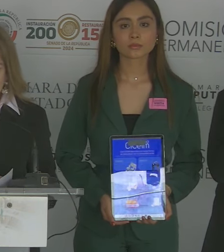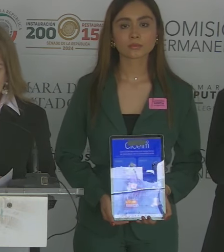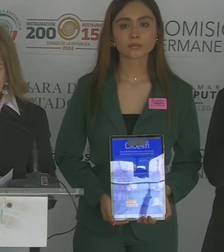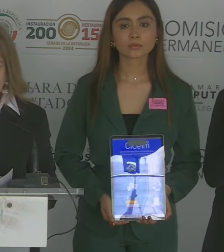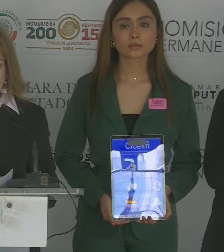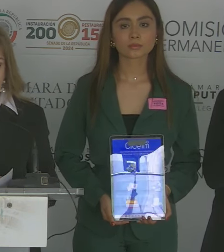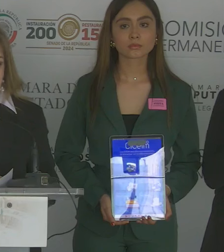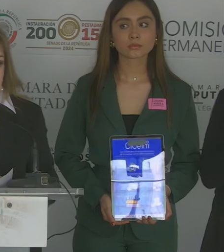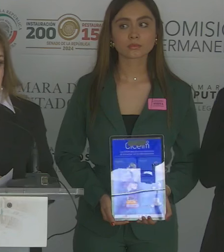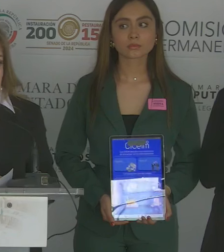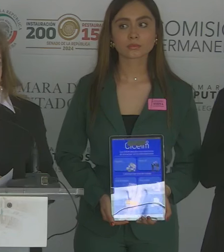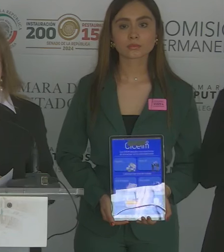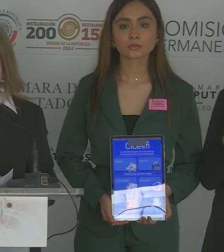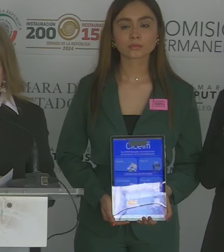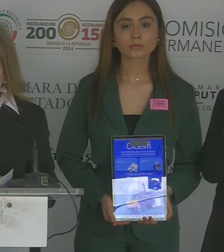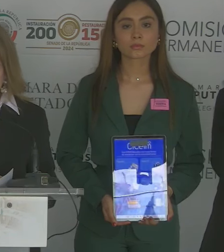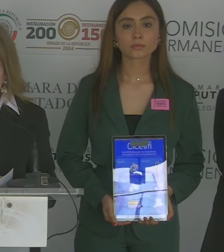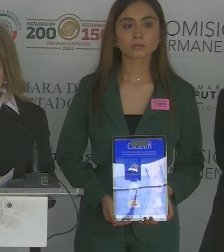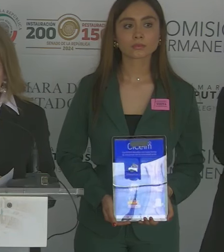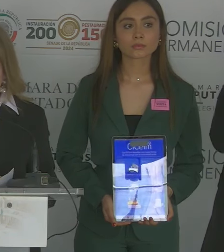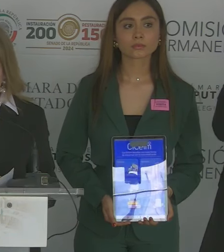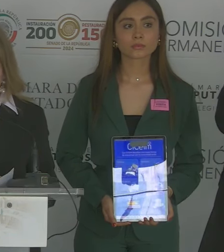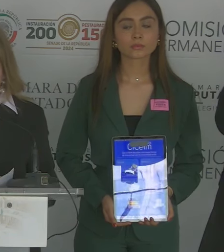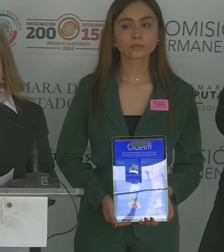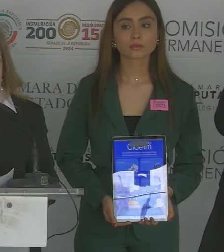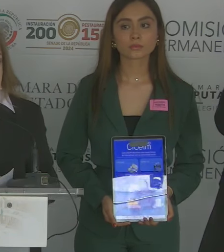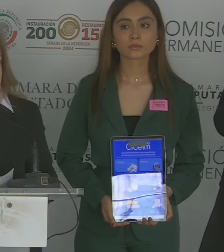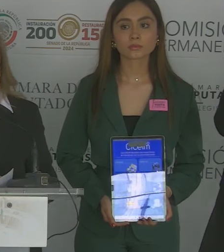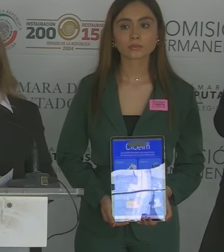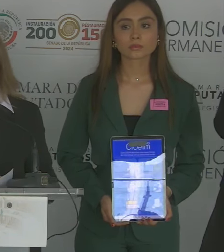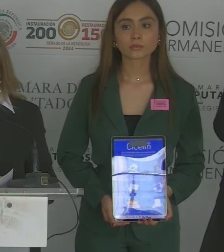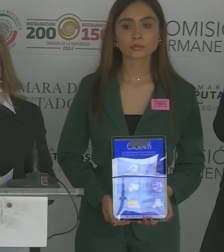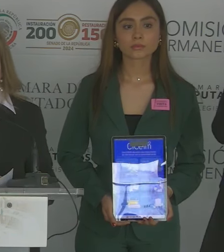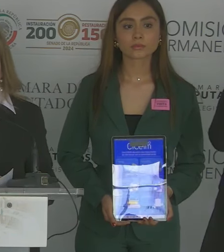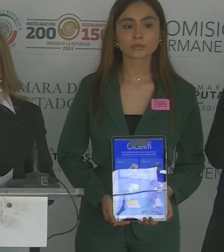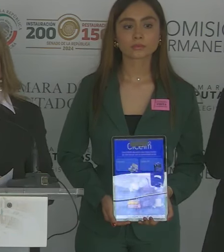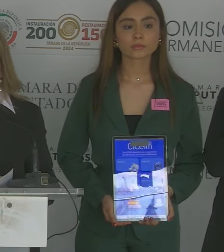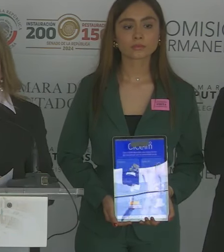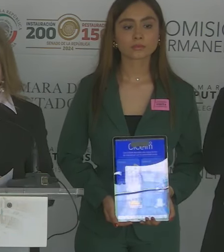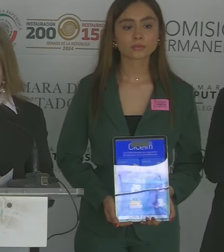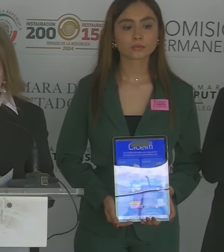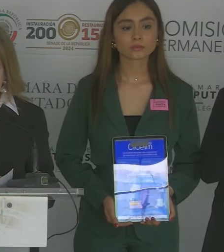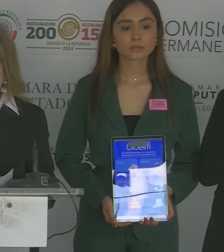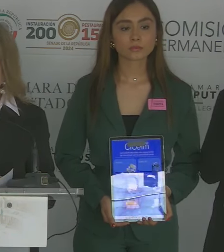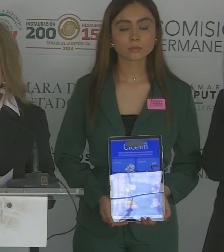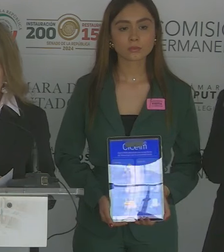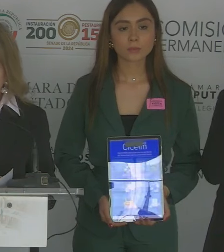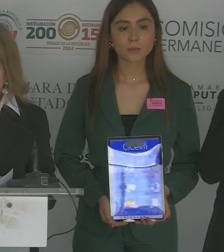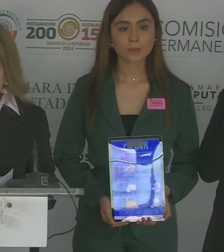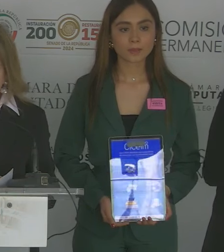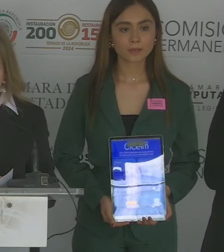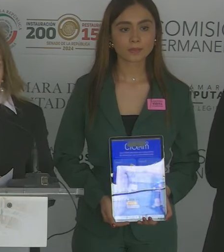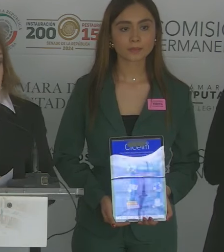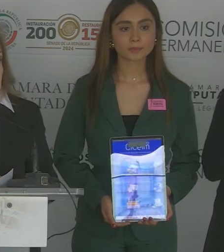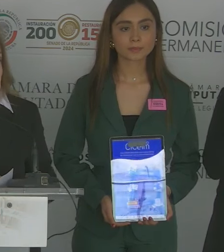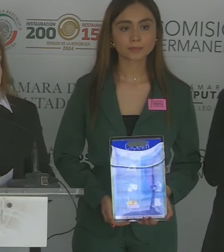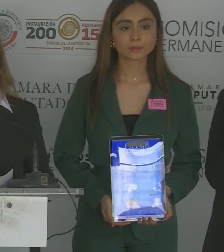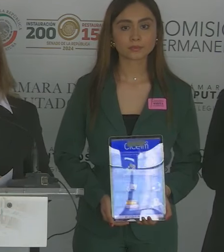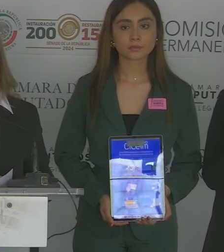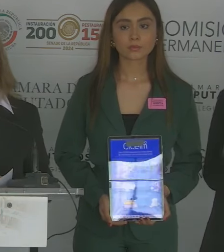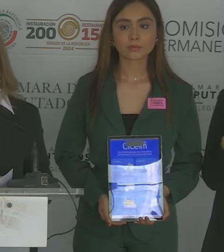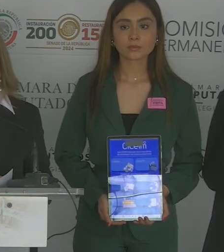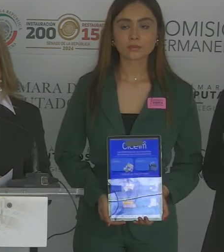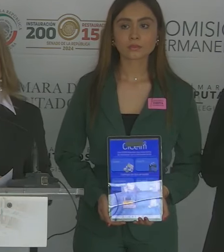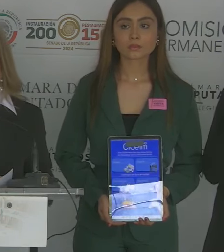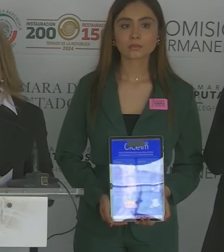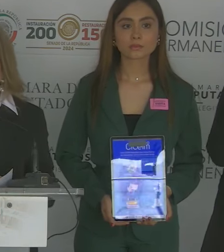tecnológicos y de Inteligencia artificial que requieren del respaldo de la sociedad y del gobierno para